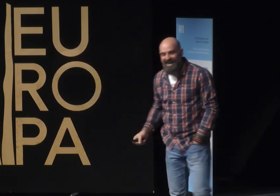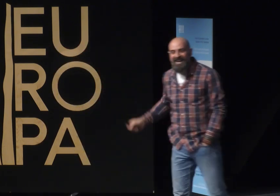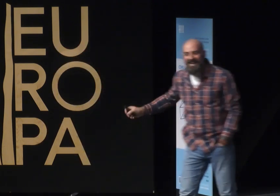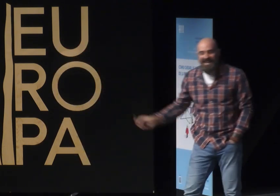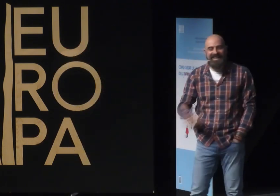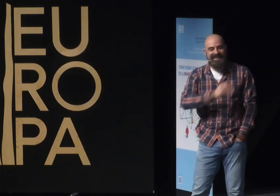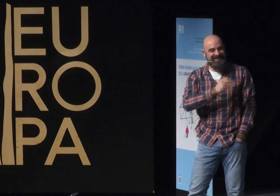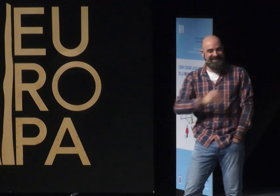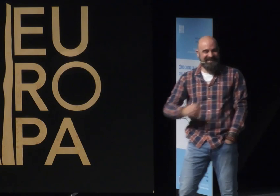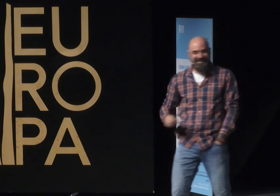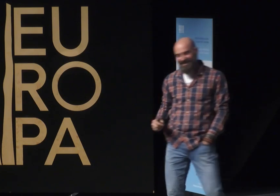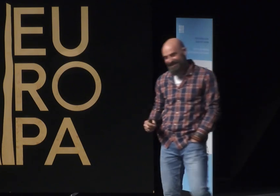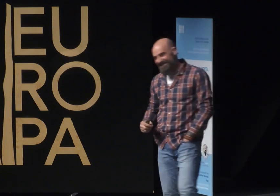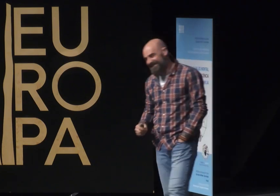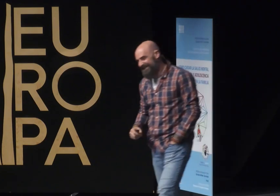Ahora ya.